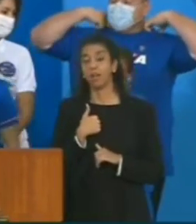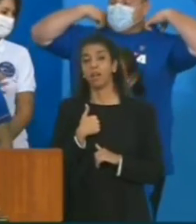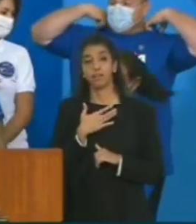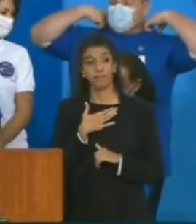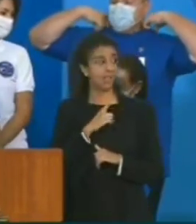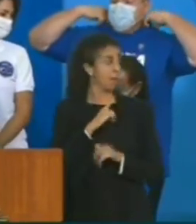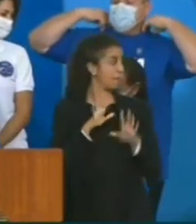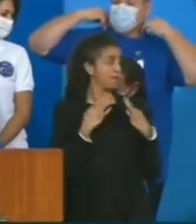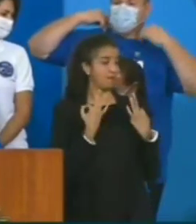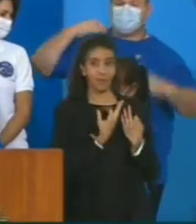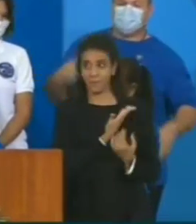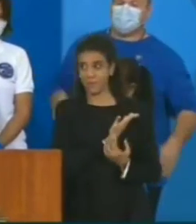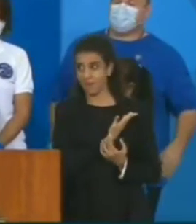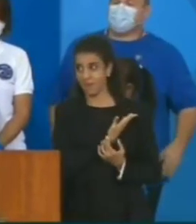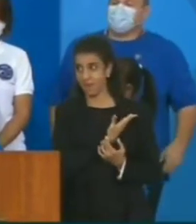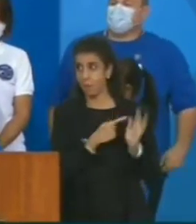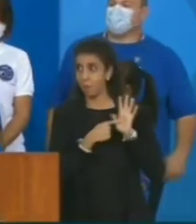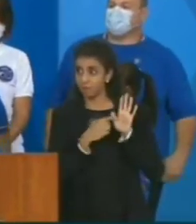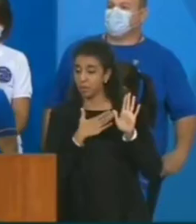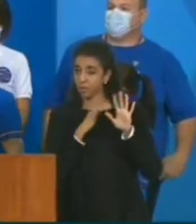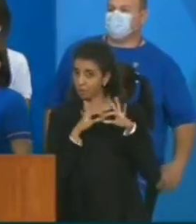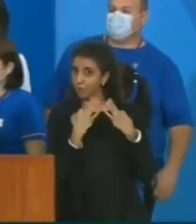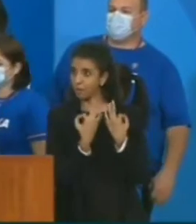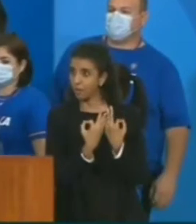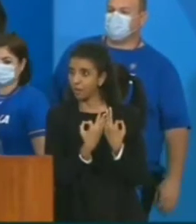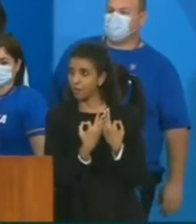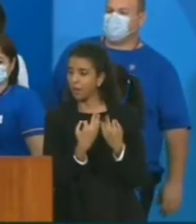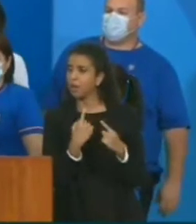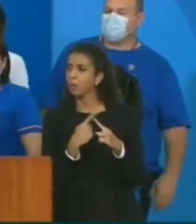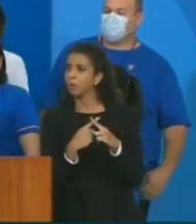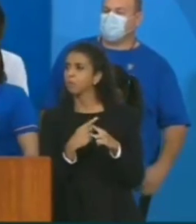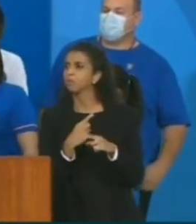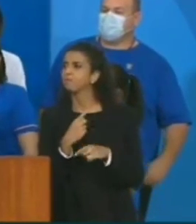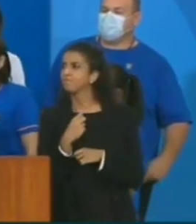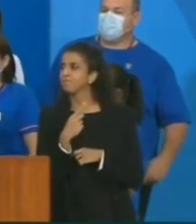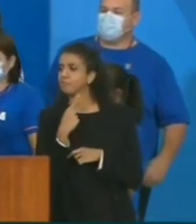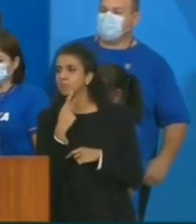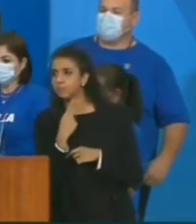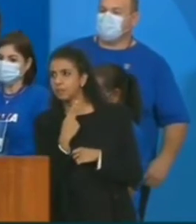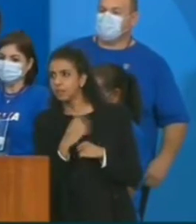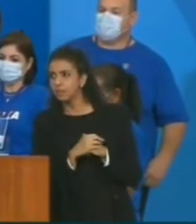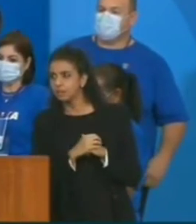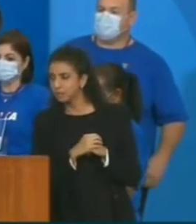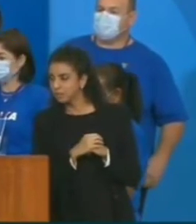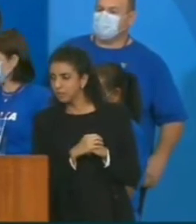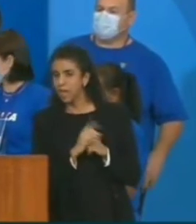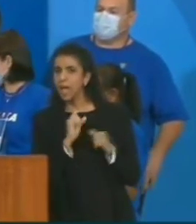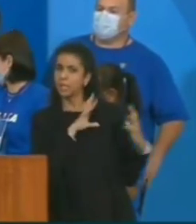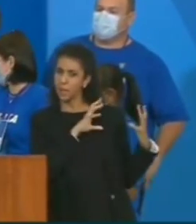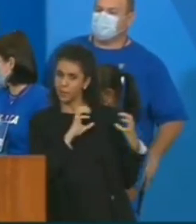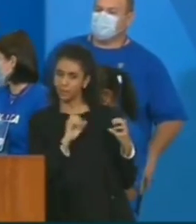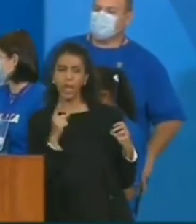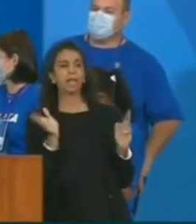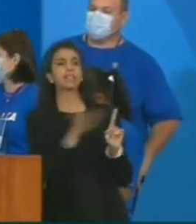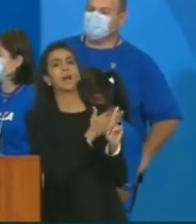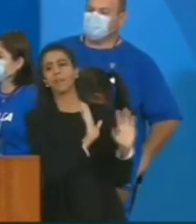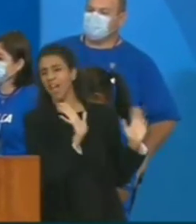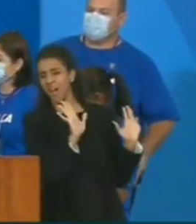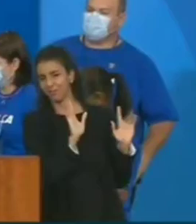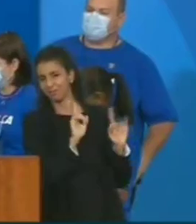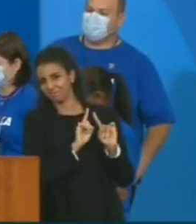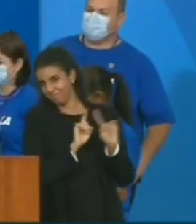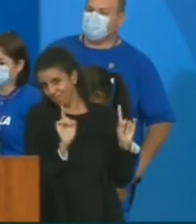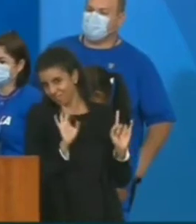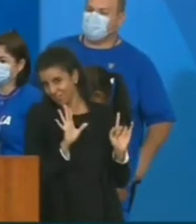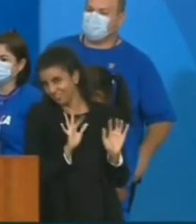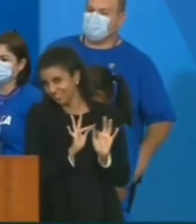família. Eu expus a minha família porque eu disse que eu briguei com eles. Nós não brigamos de tapa, mas no grupo, né? De